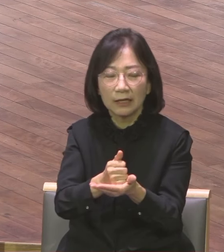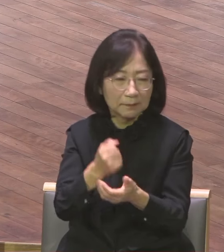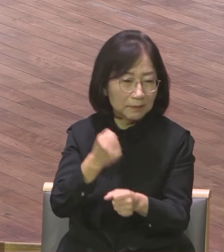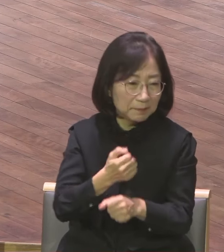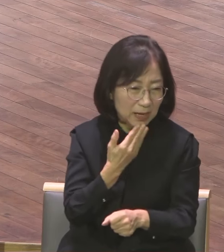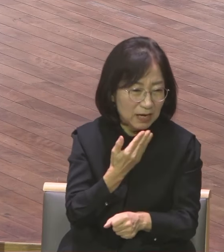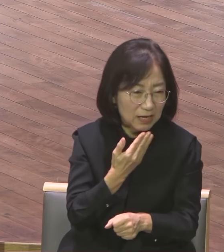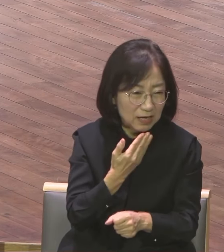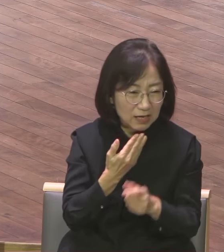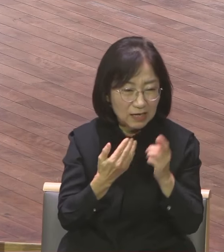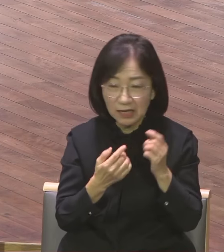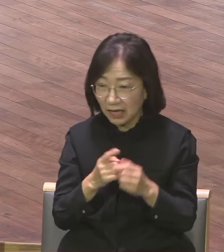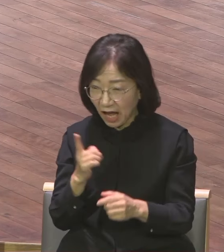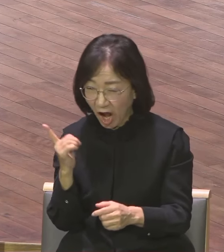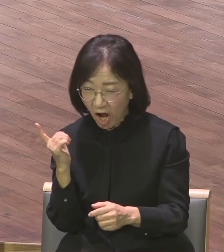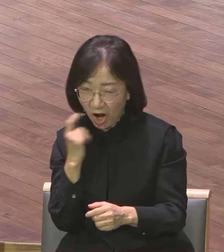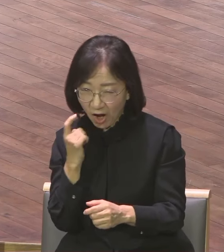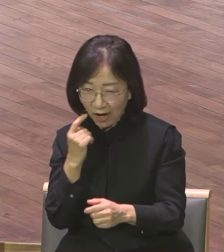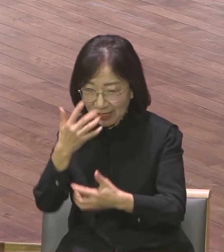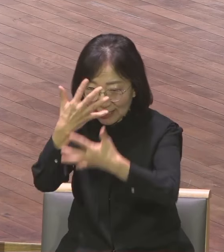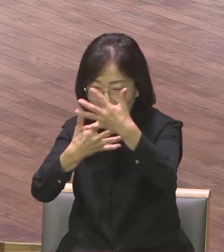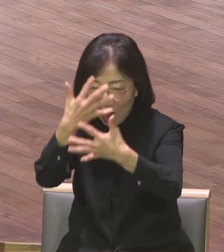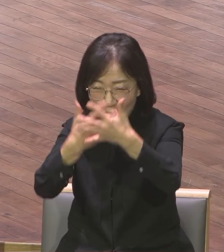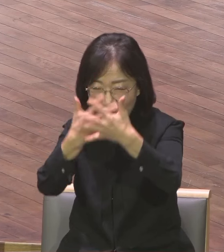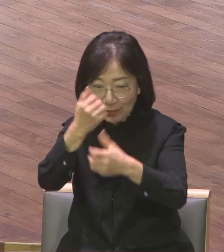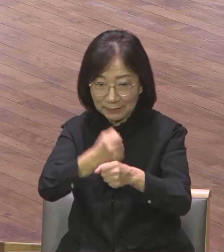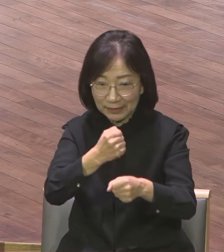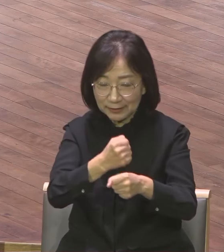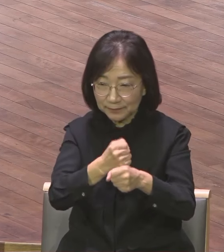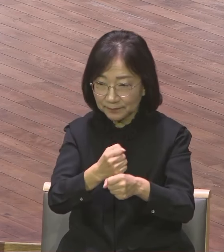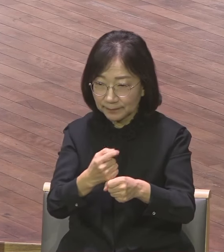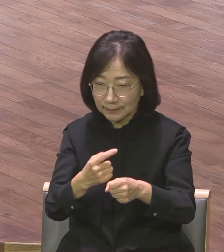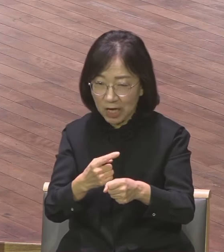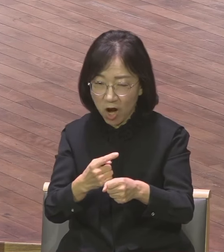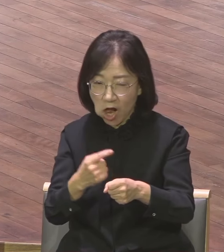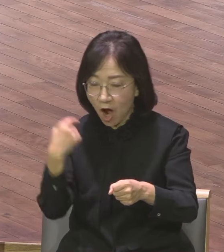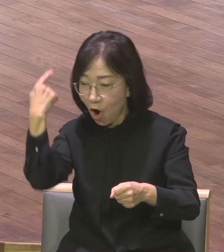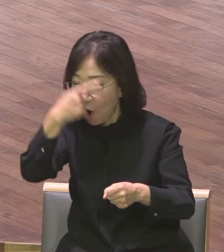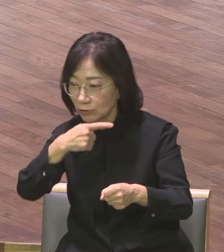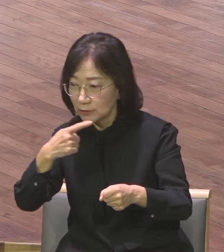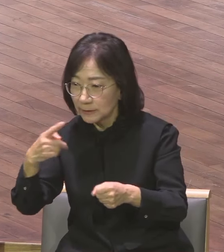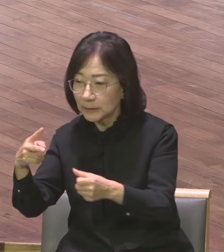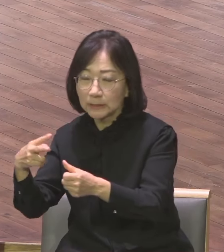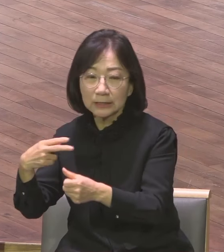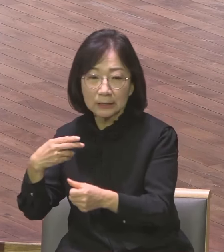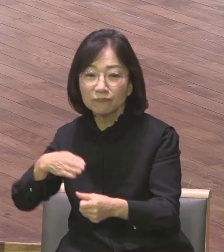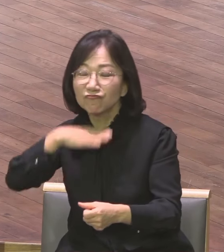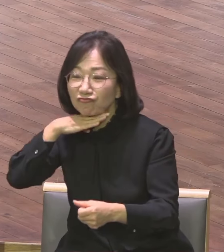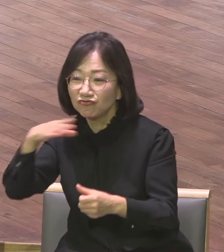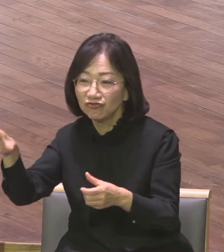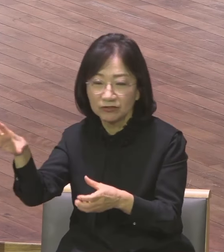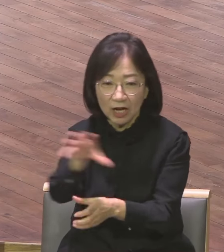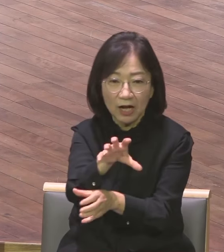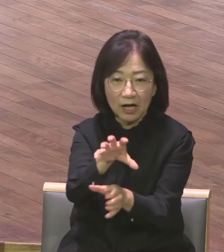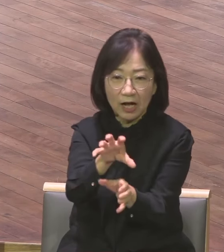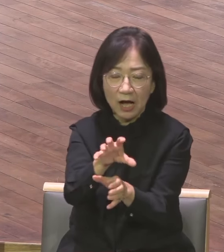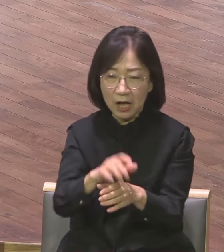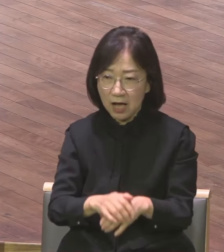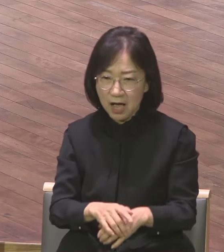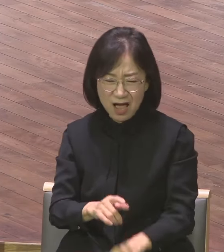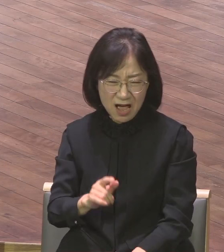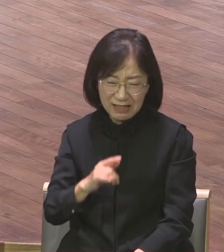가짜 영상을 만들어가지고 특정인의 명예를 그냥 훼손할 수도 있고 사생활 침해를 하고